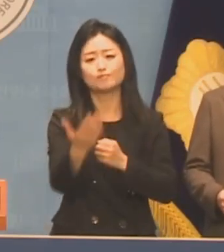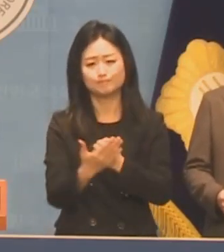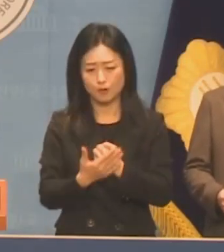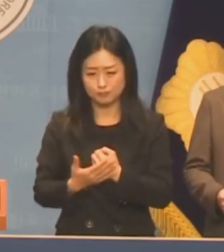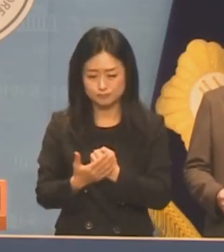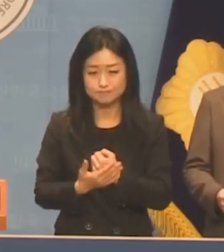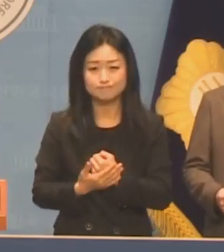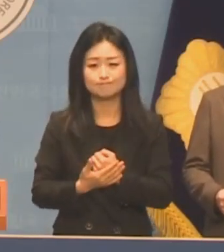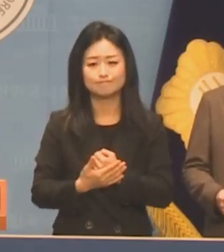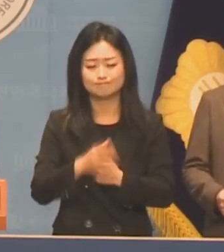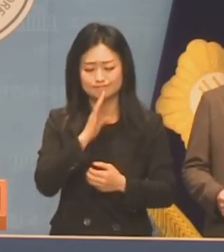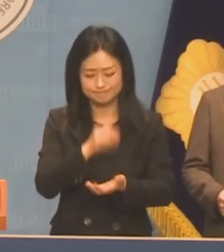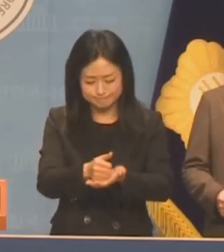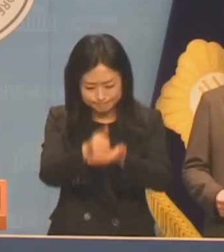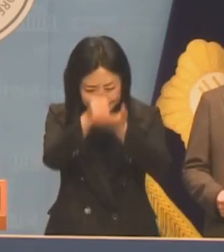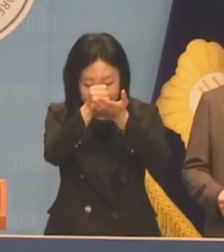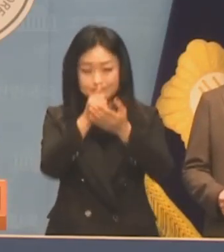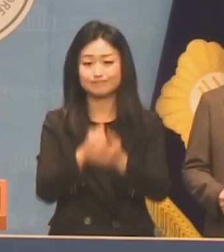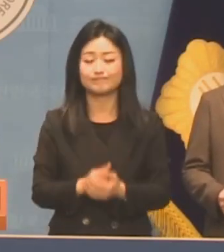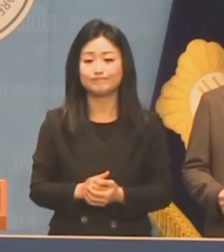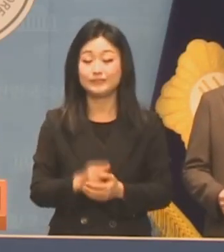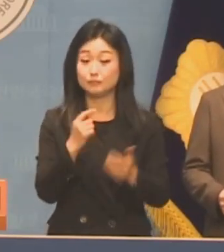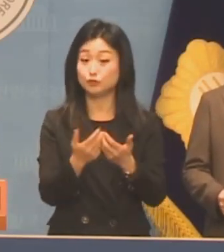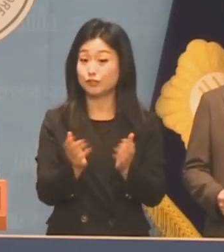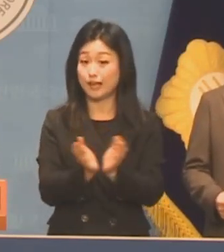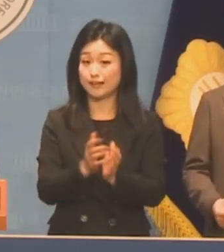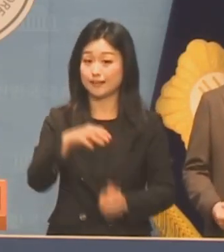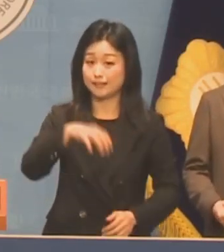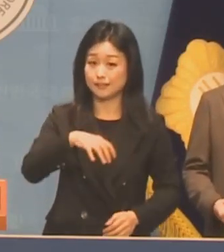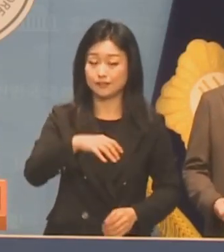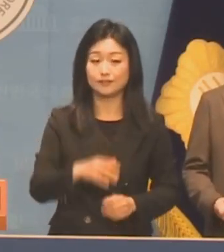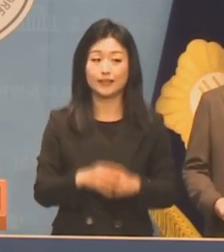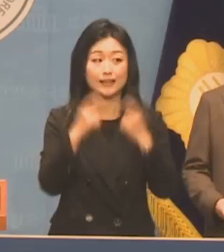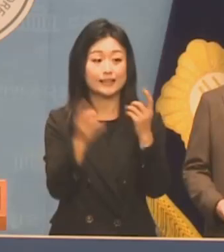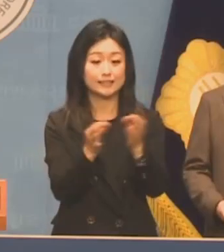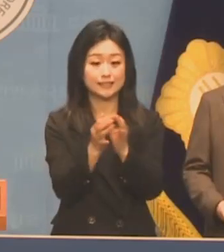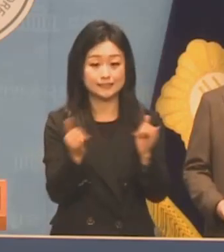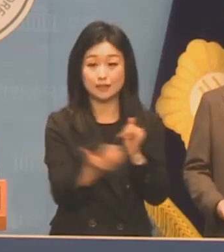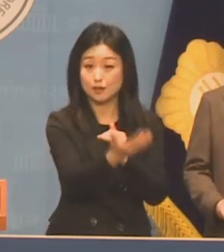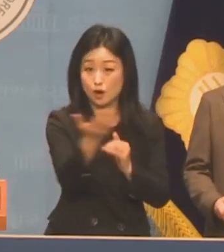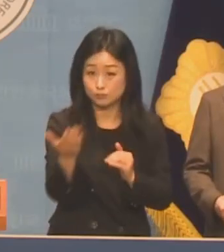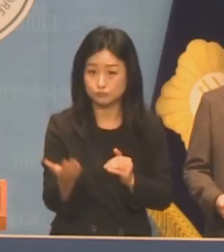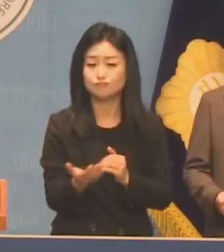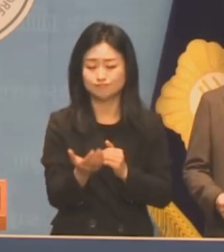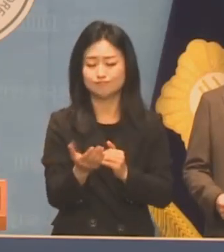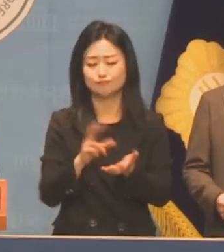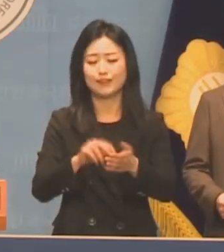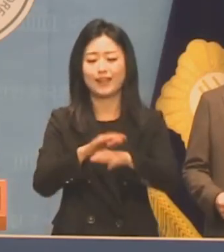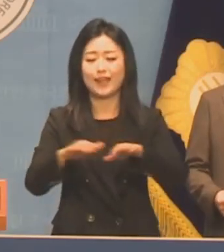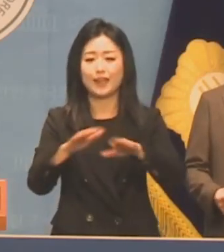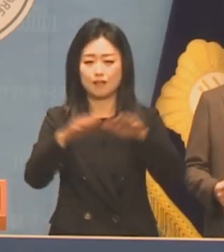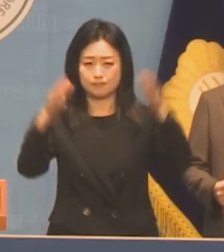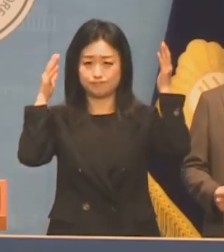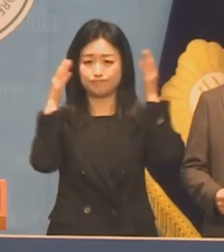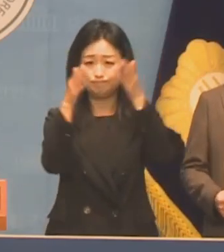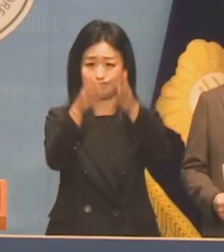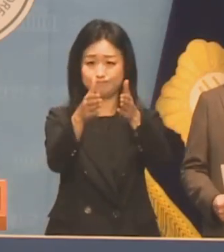더불어민주당이 이제는 소상공인이 처한 현실을 살피고 대책을 마련하는 데 힘을 모으고자